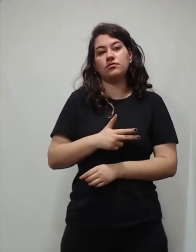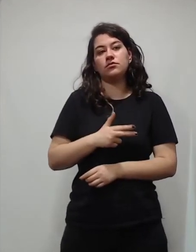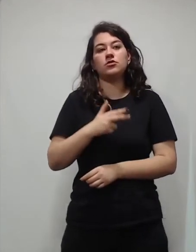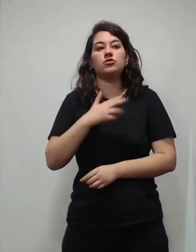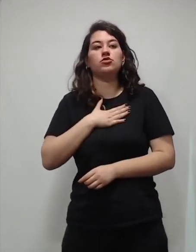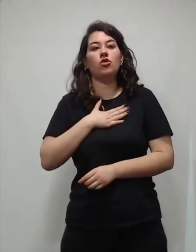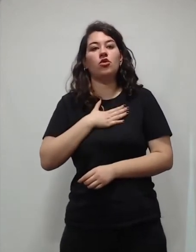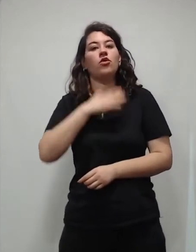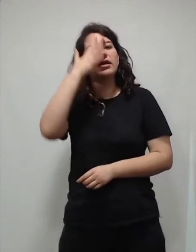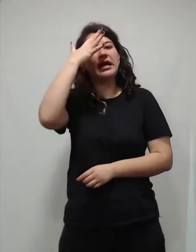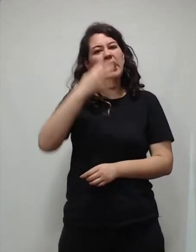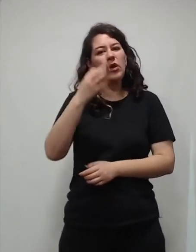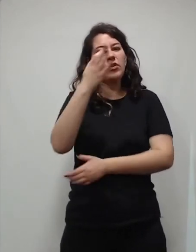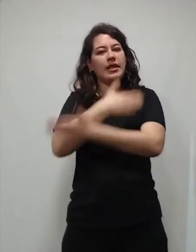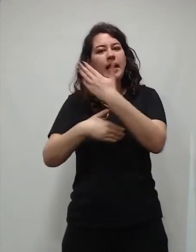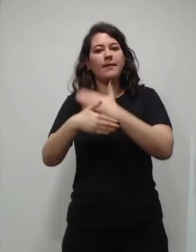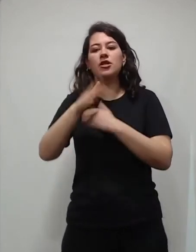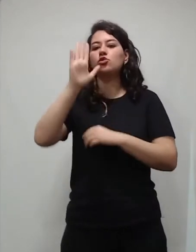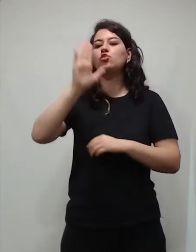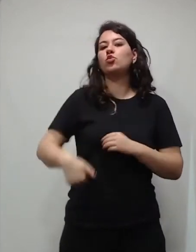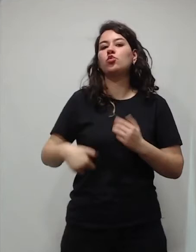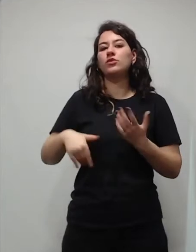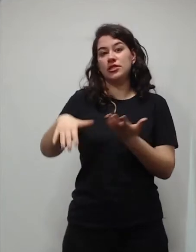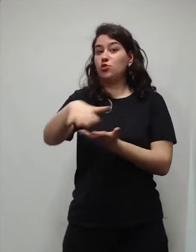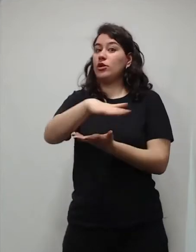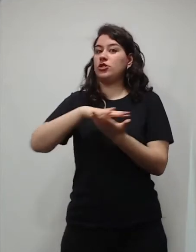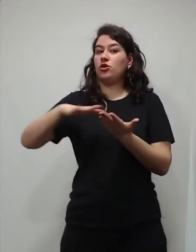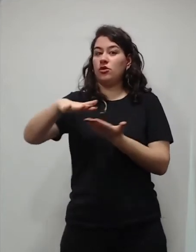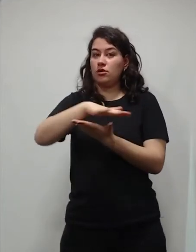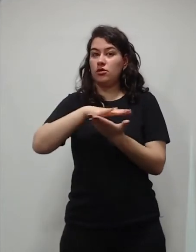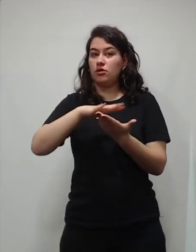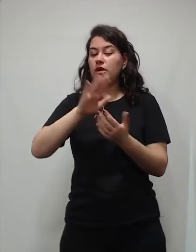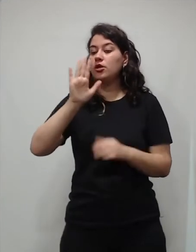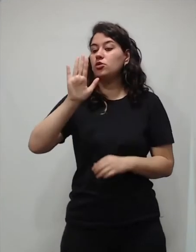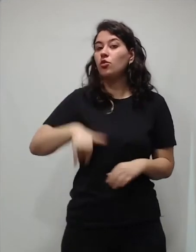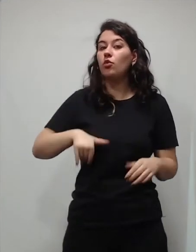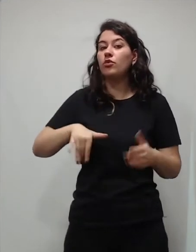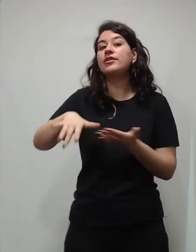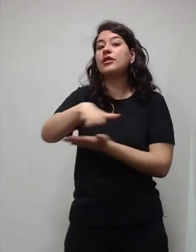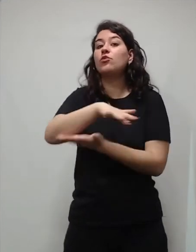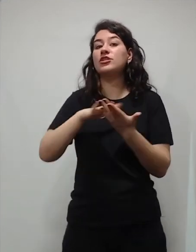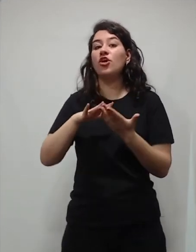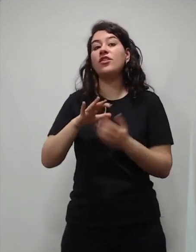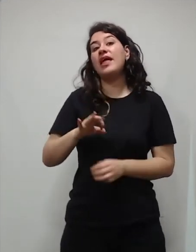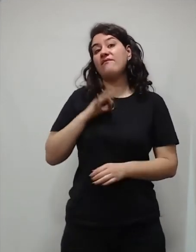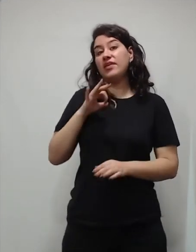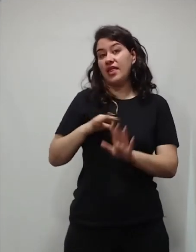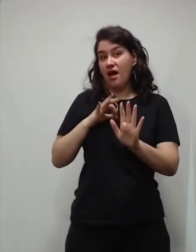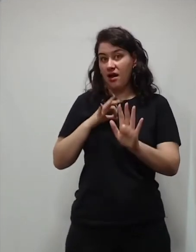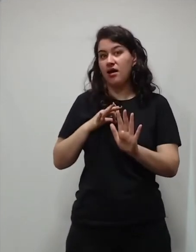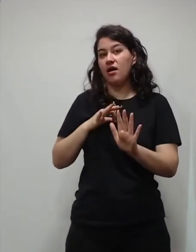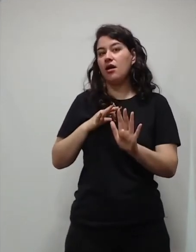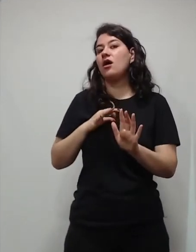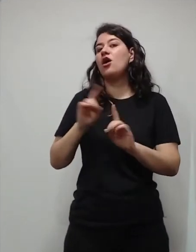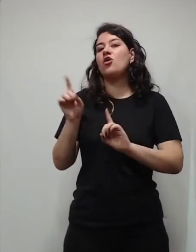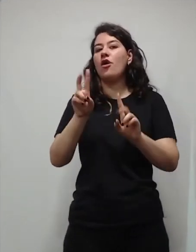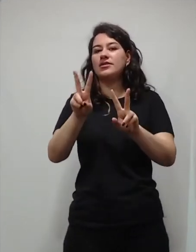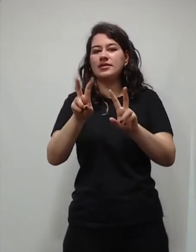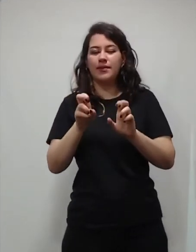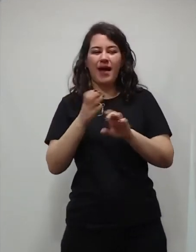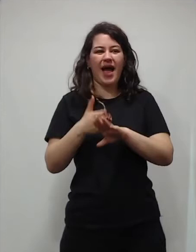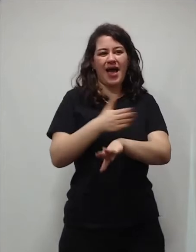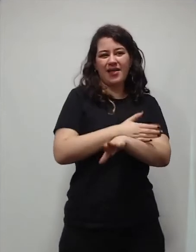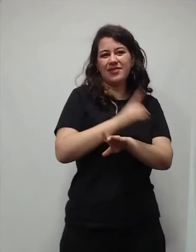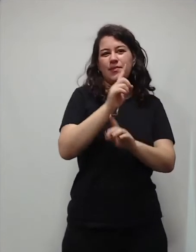yo considero la discapacidad como una situación. Es una situación de vida que tiene que ver con la ecuación